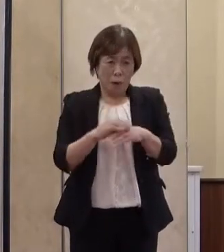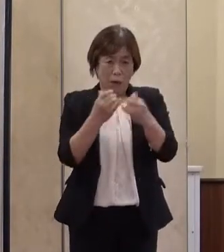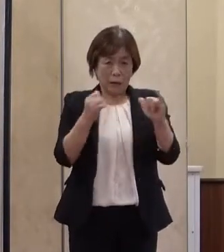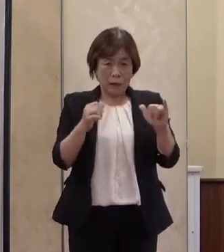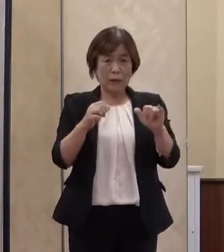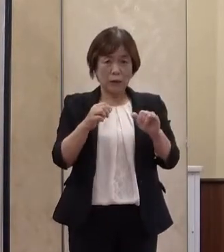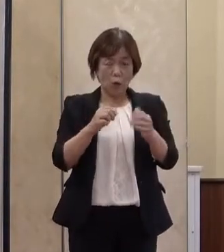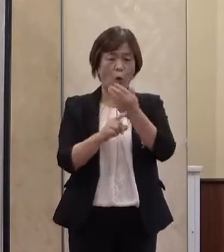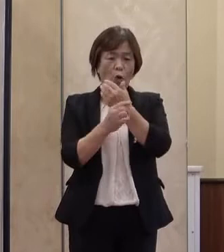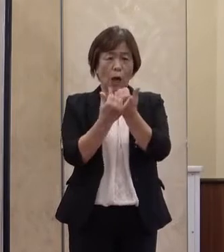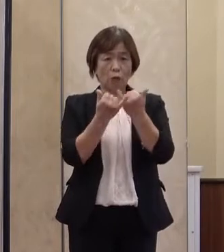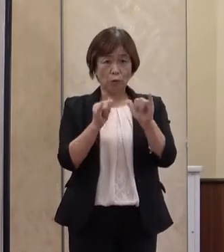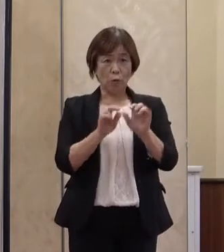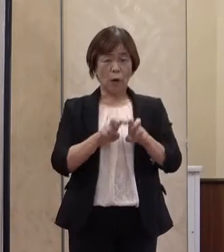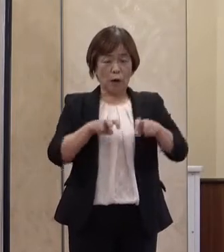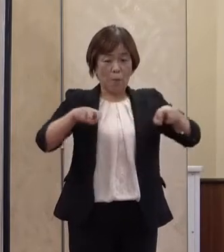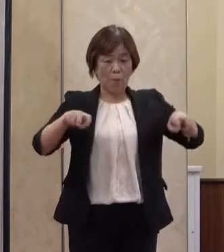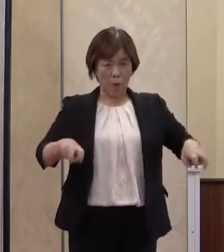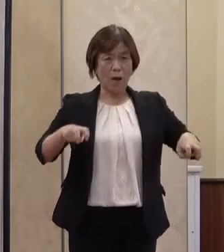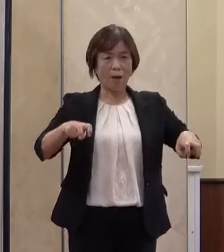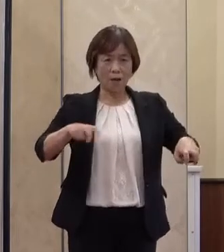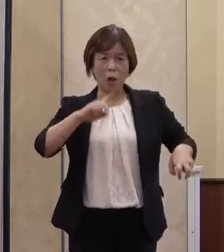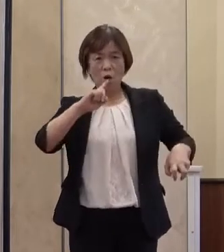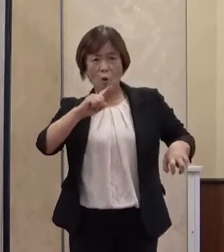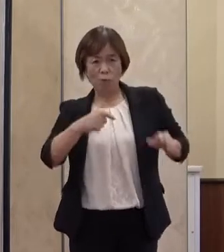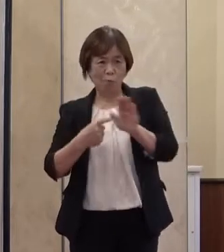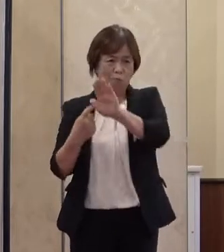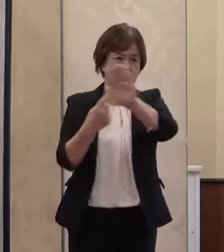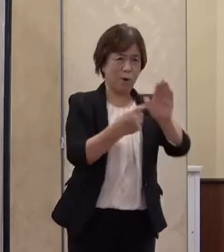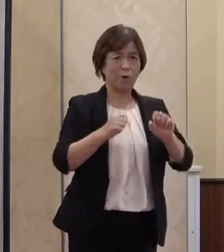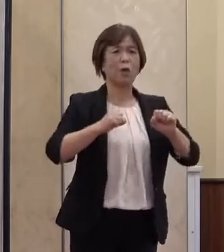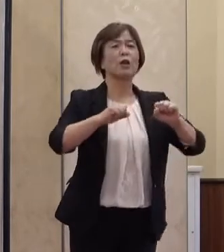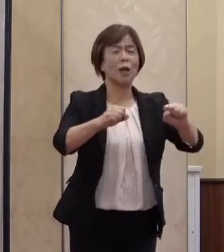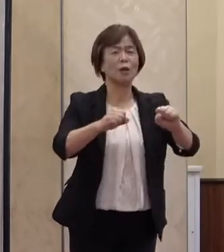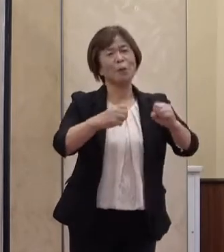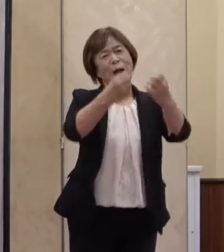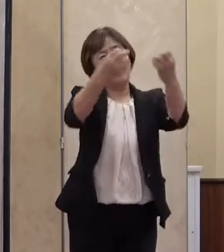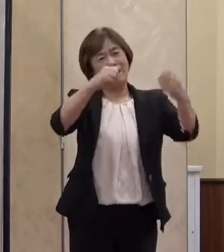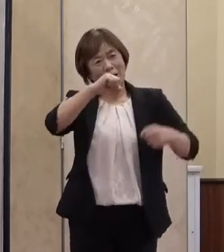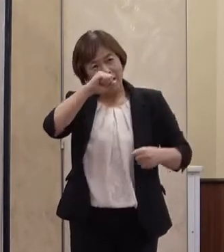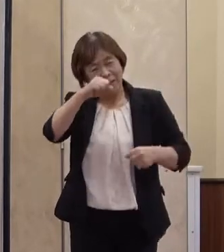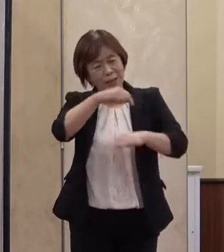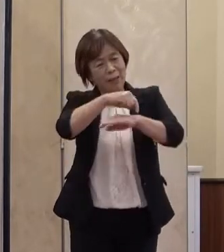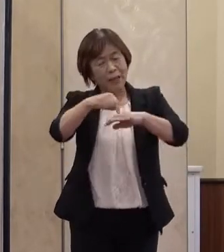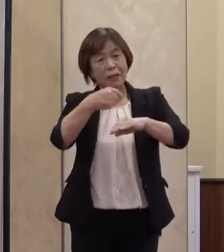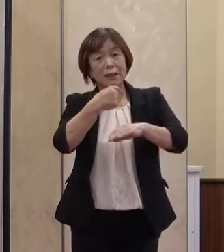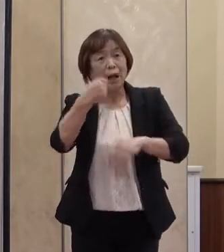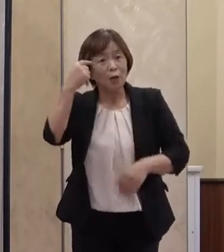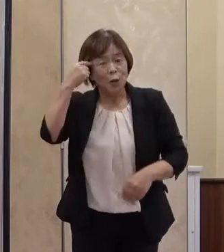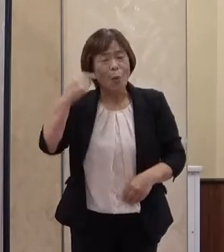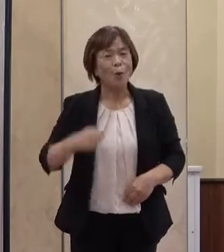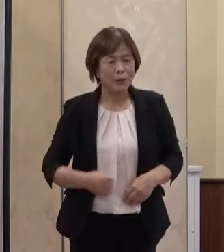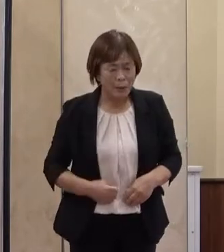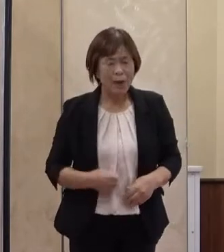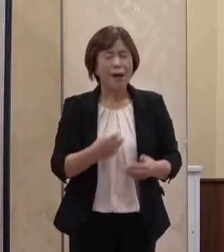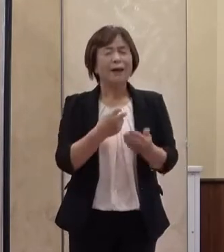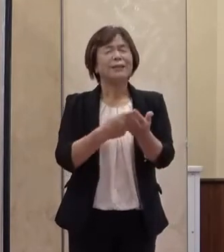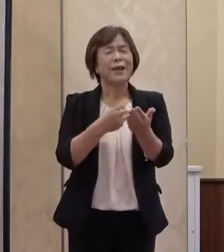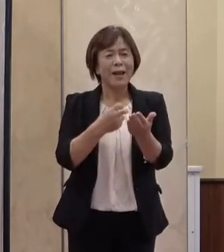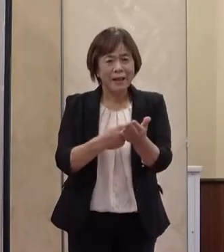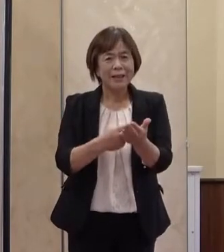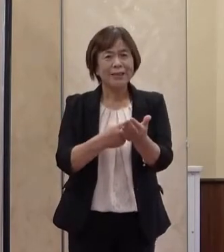並びまして口上を述べるといった華やかな演出でスタートをしたいと思います。この機会にぜひ落語、上